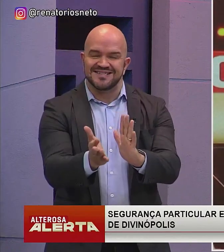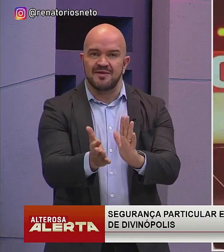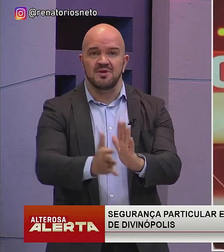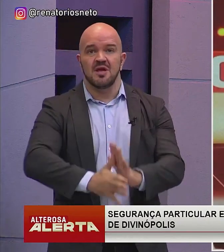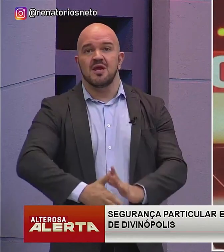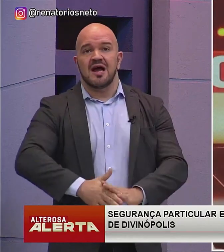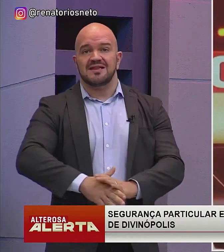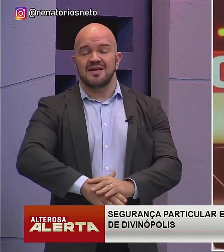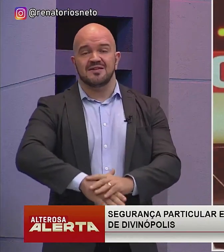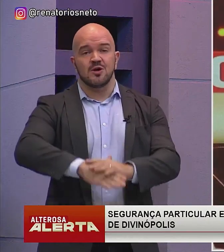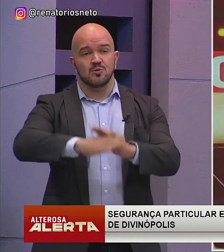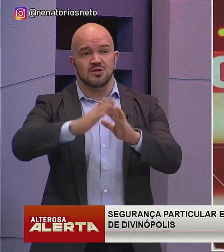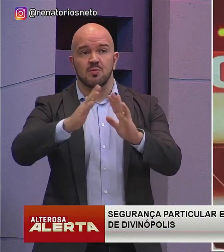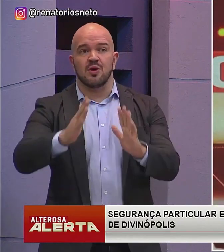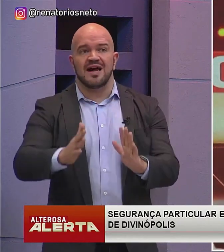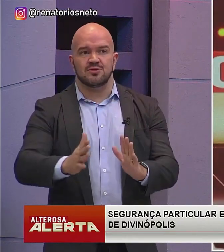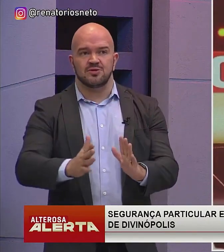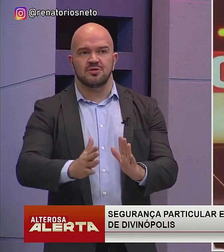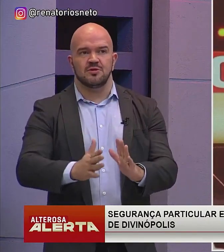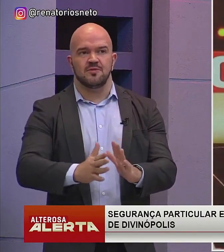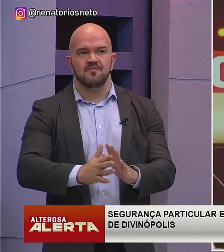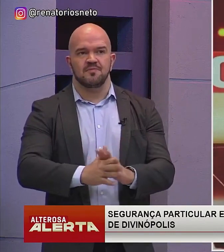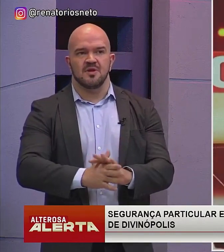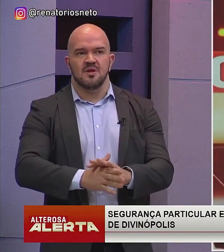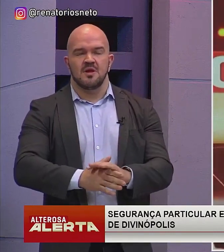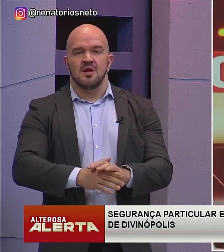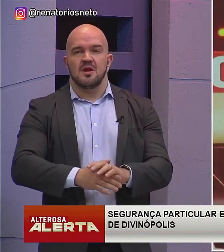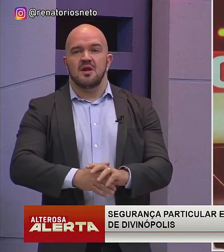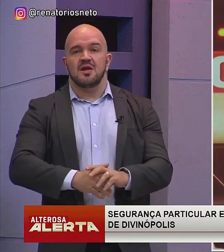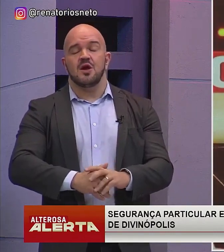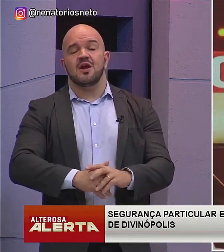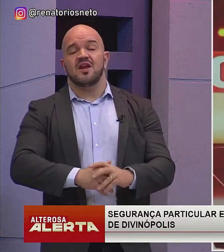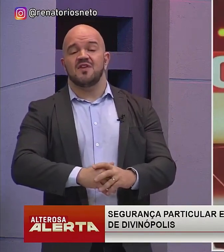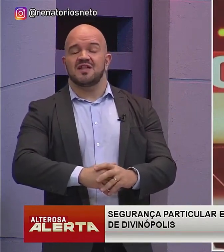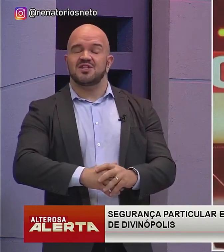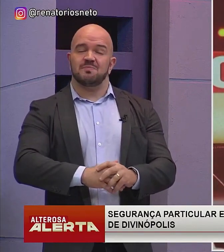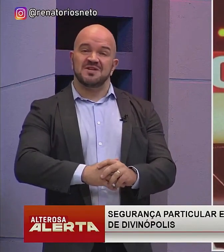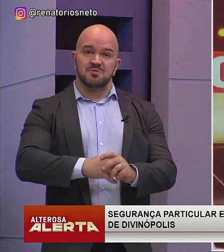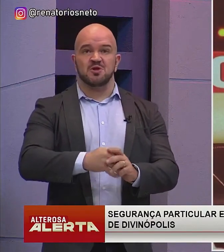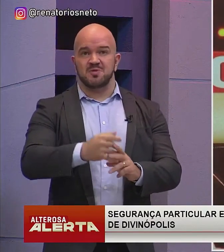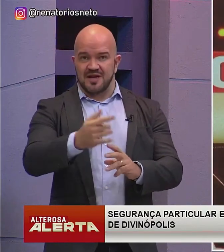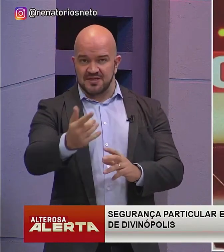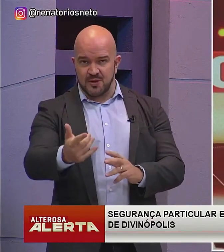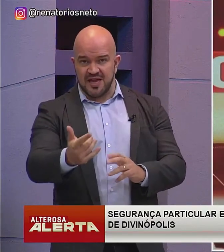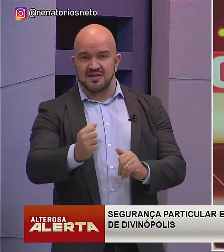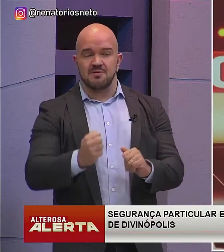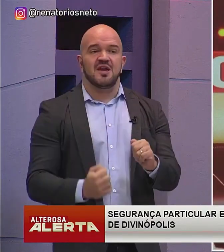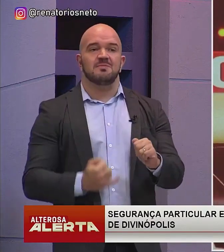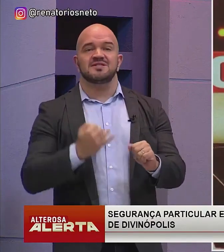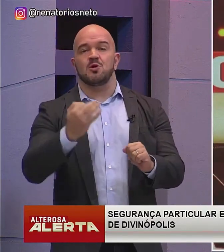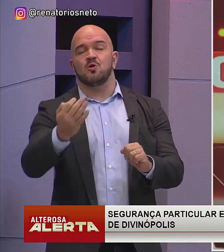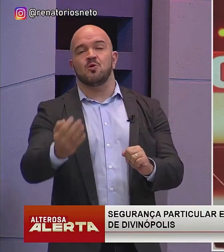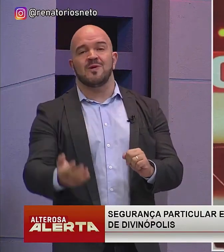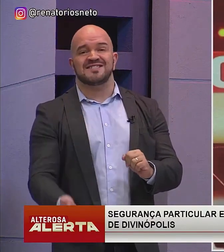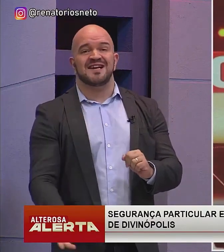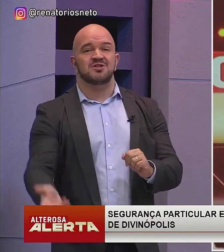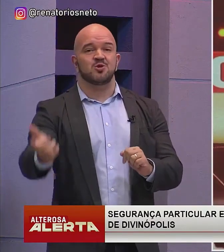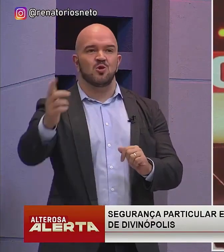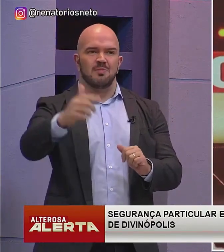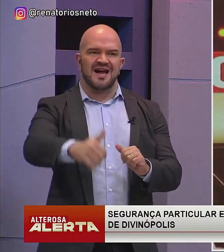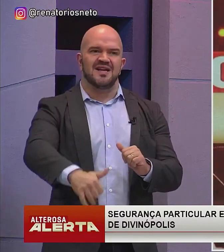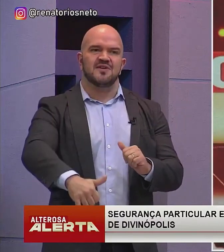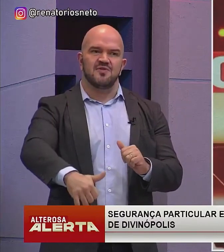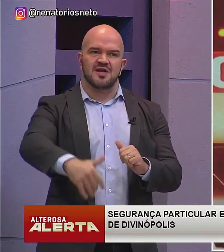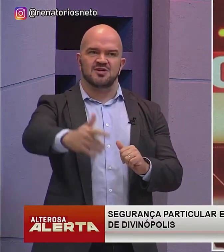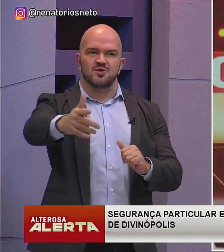concreta, sabe? Até então, é verdade que amanhã é aniversário do Hitler, por isso que estão fazendo essa não, onda na verdade, toda. A principal explicação é também, mas é o massacre